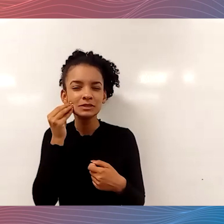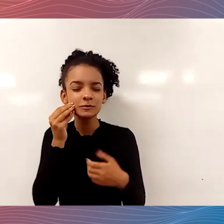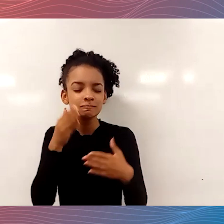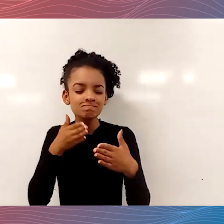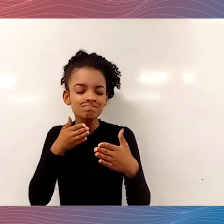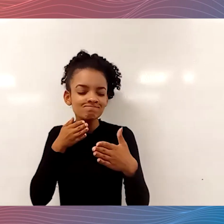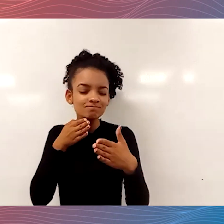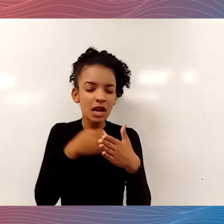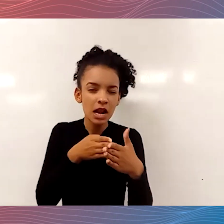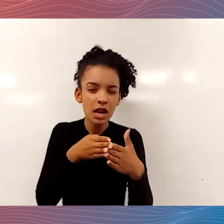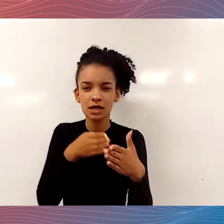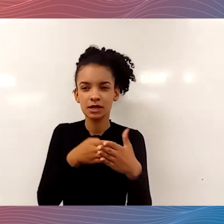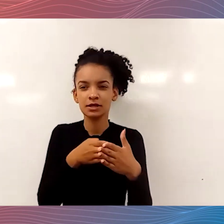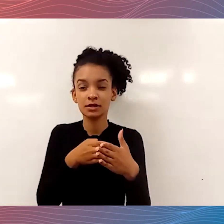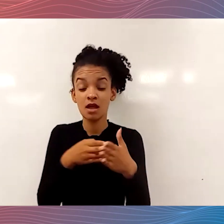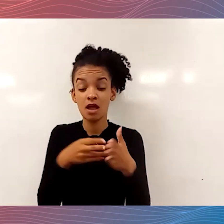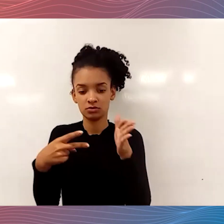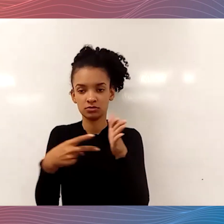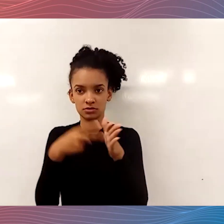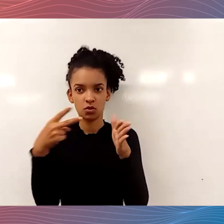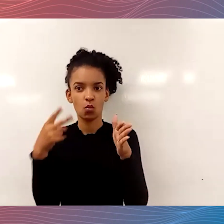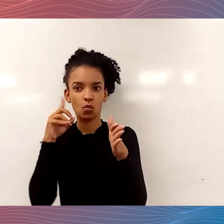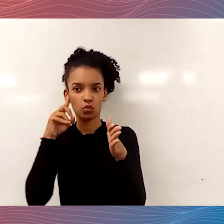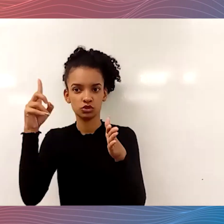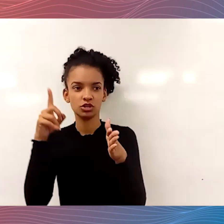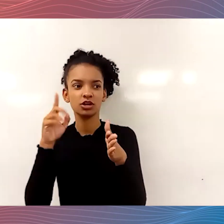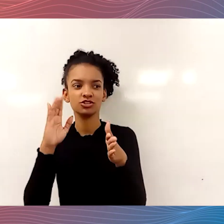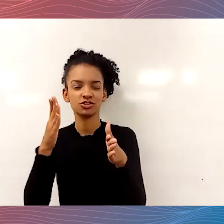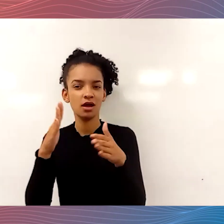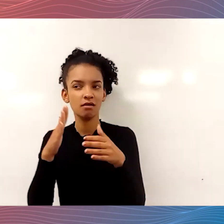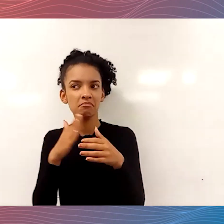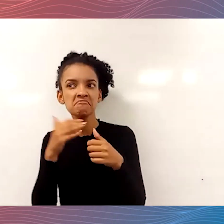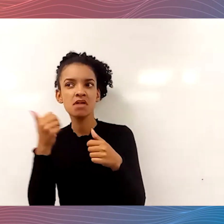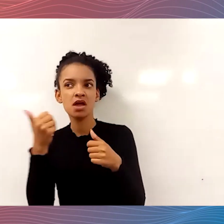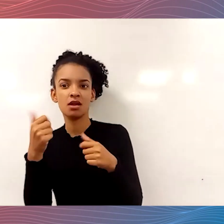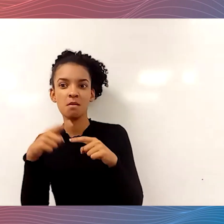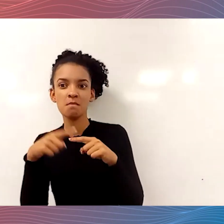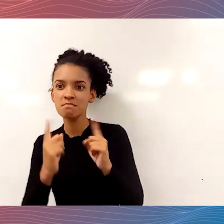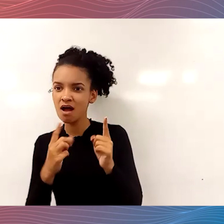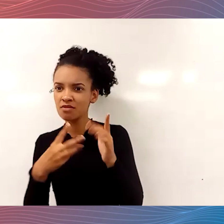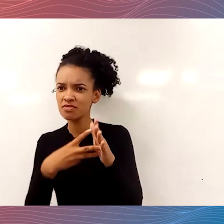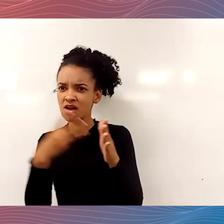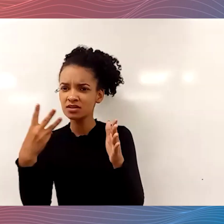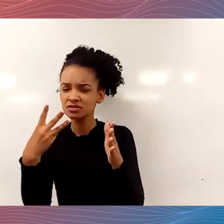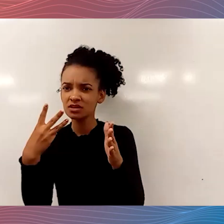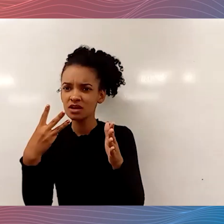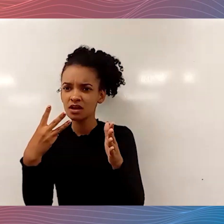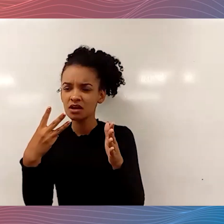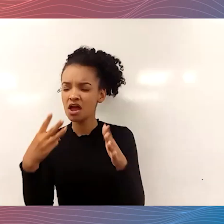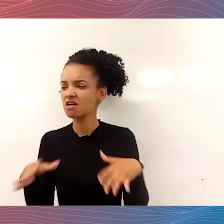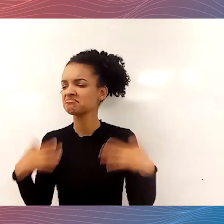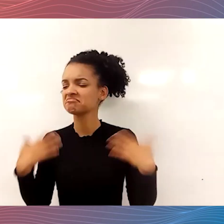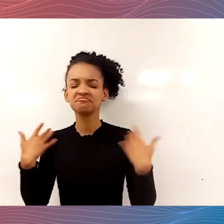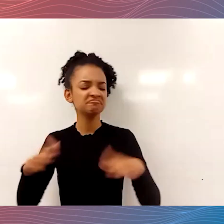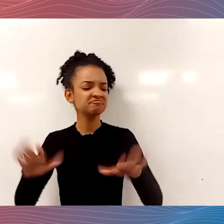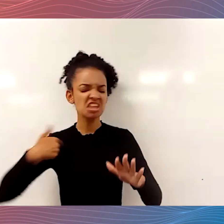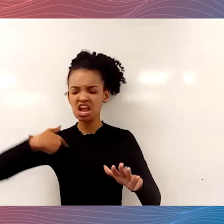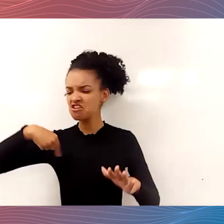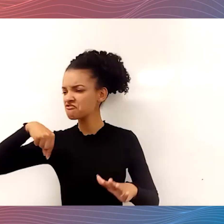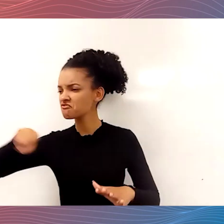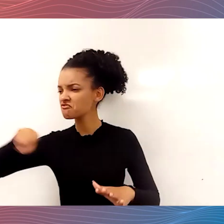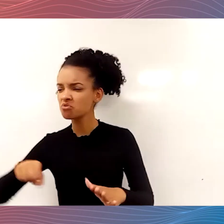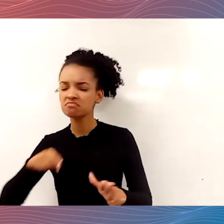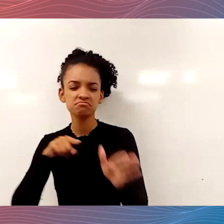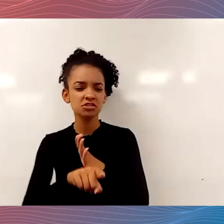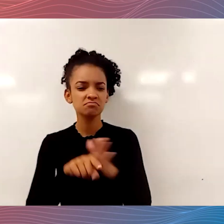segundo dia ele já melhorou um pouco, né? Mas no terceiro dia ele falou, o que der e vier, não tem mais dificuldade nenhuma. Não